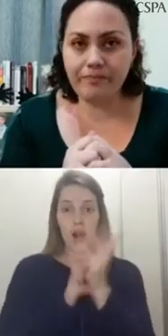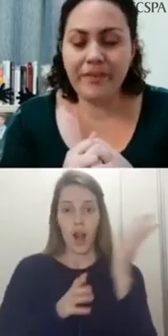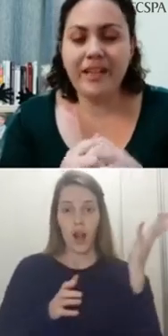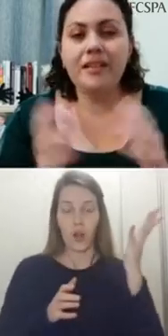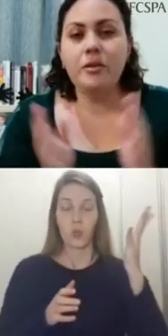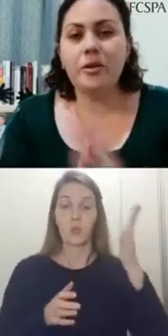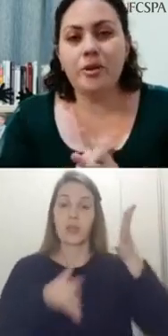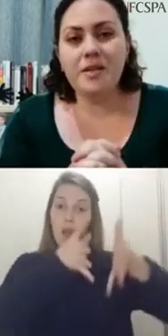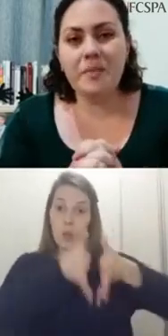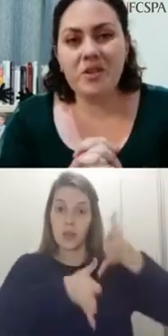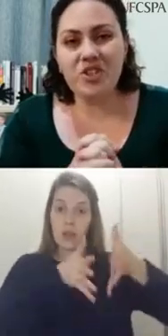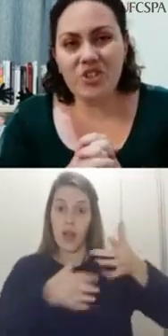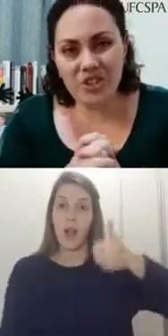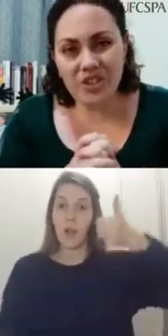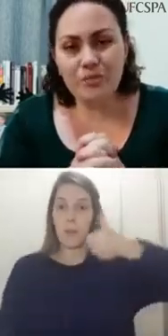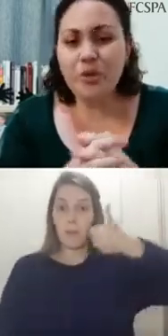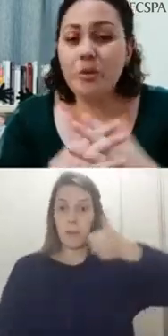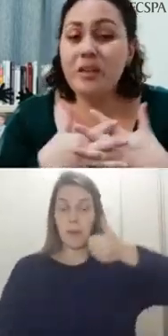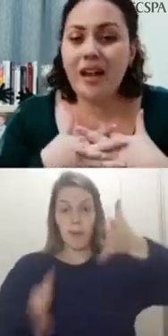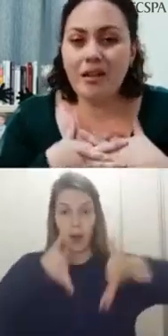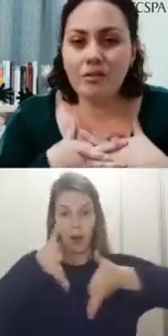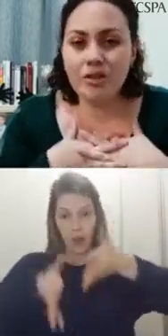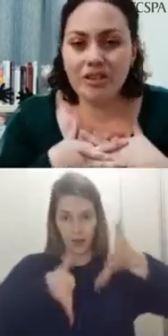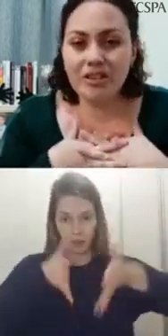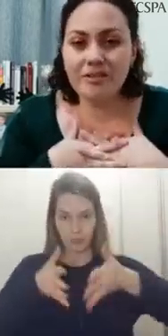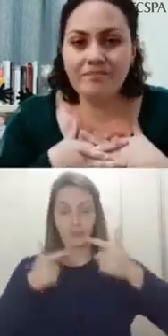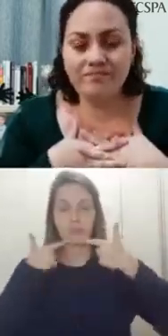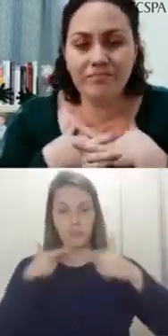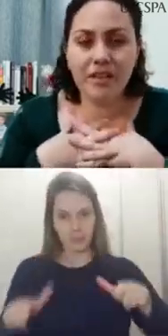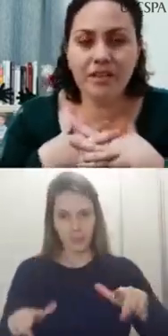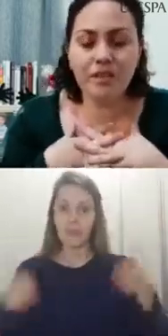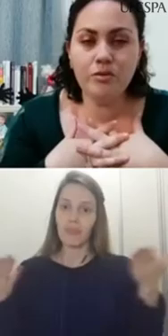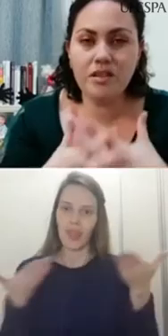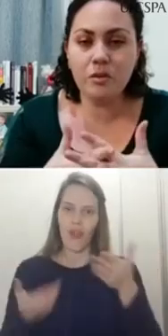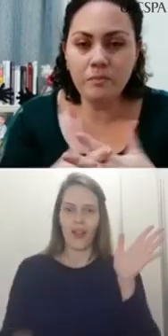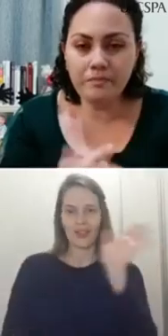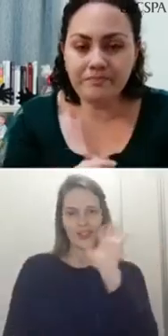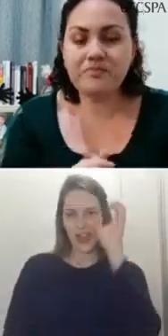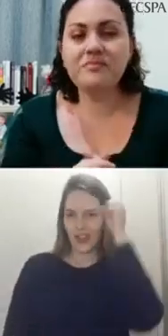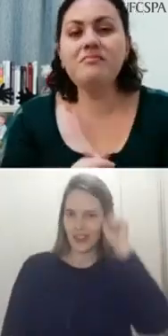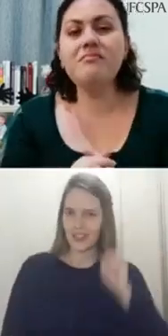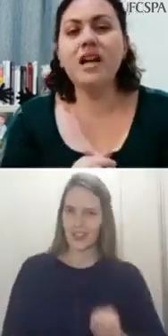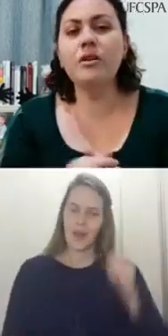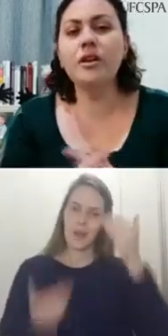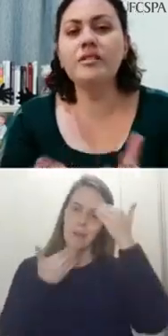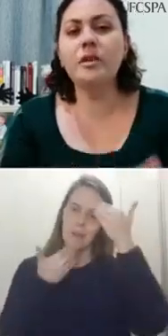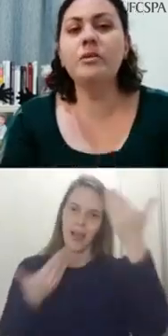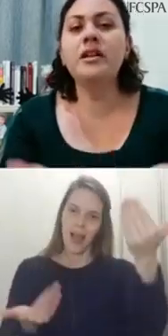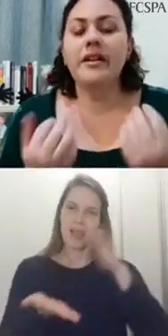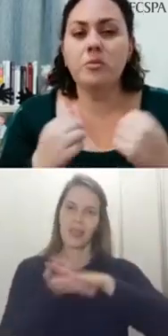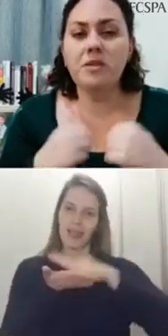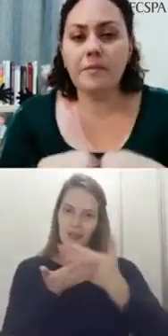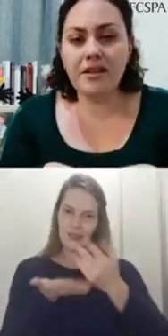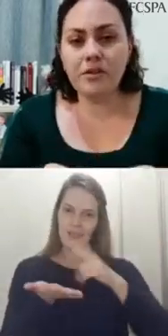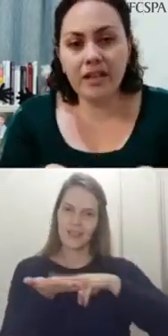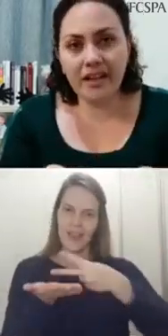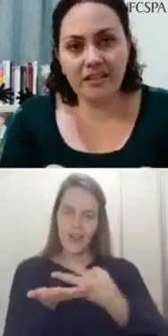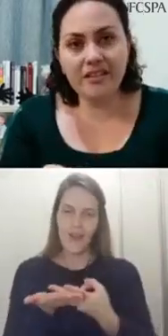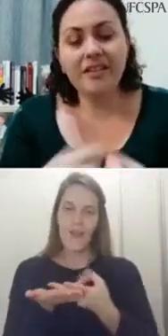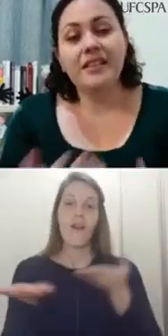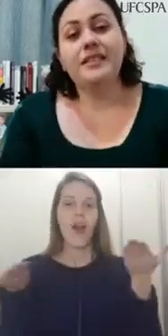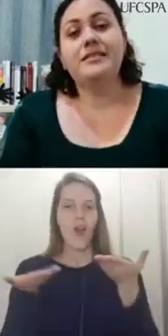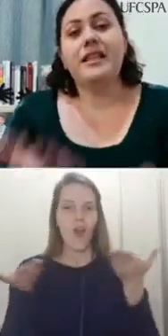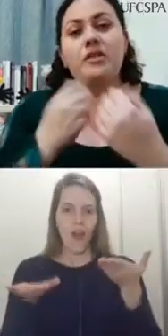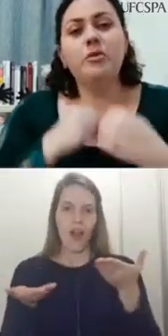língua. Então, agora eu me despeço da Xana. Muito obrigado, Xana, pela tradução. Agora, então, eu me despeço